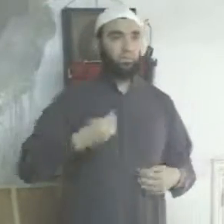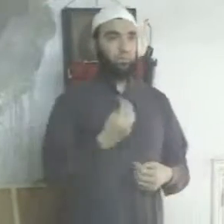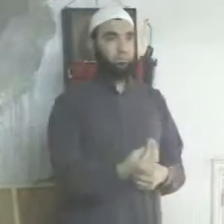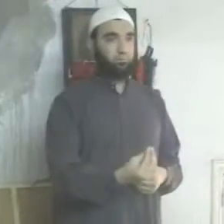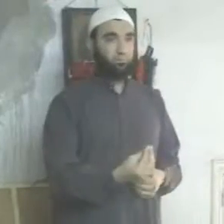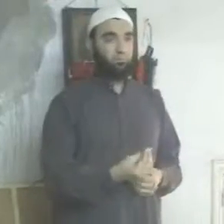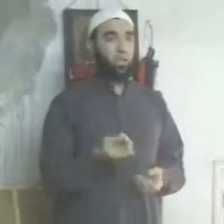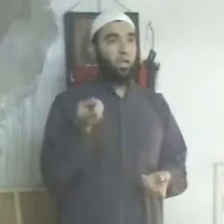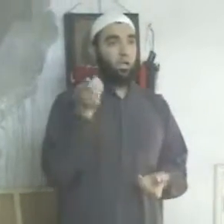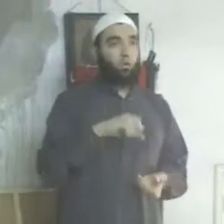لكل يوم زي،